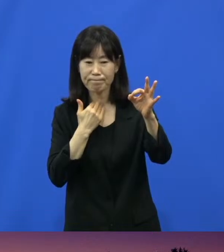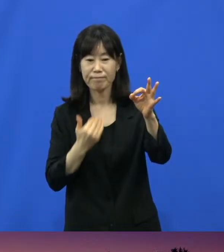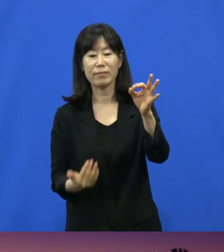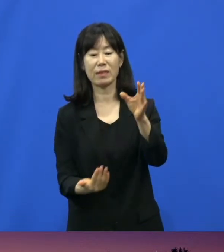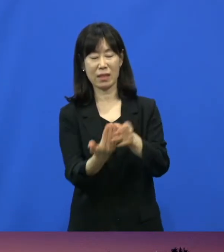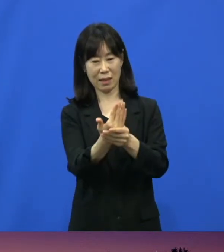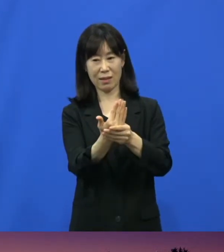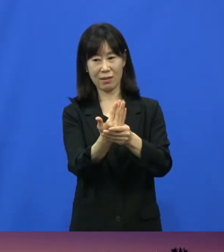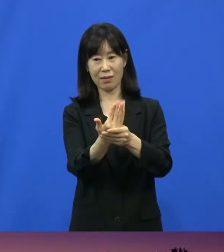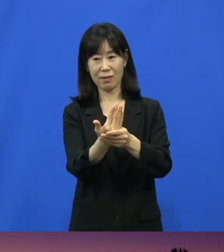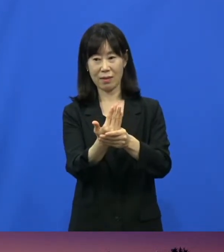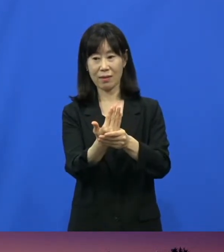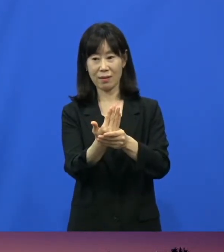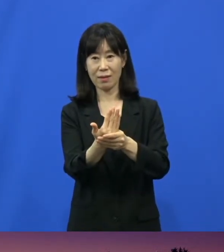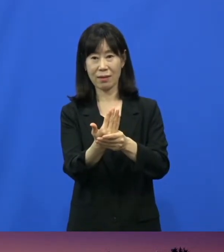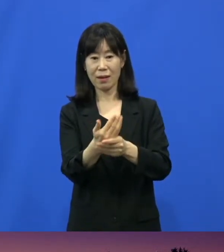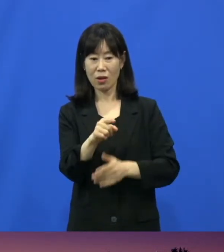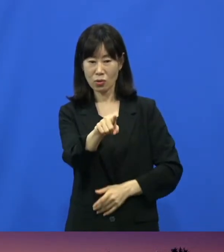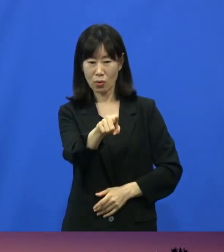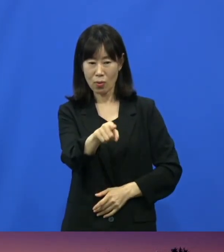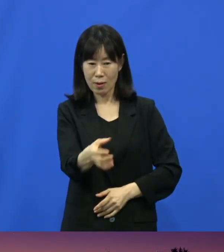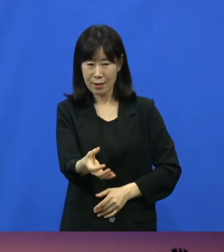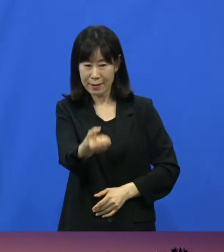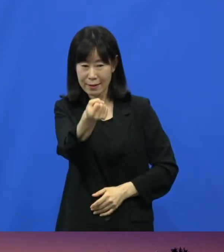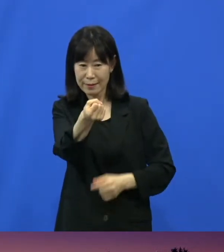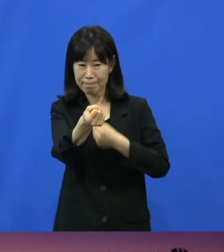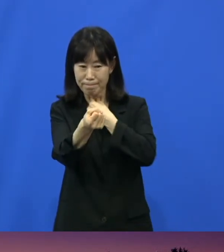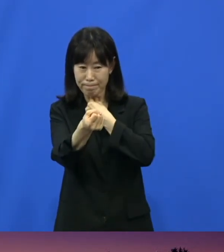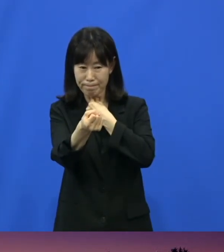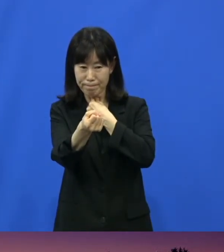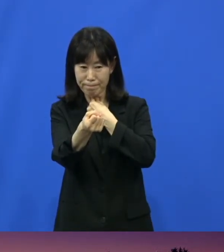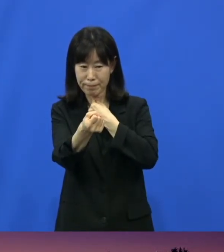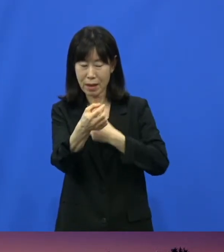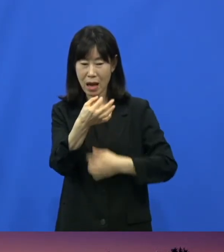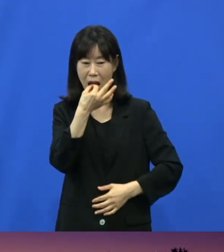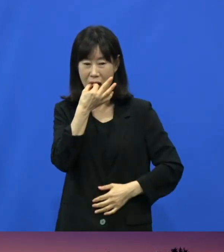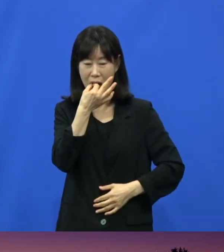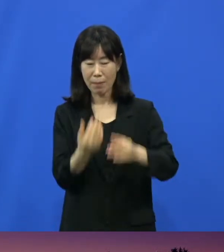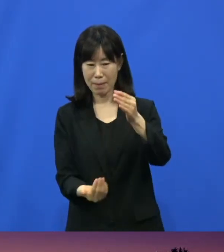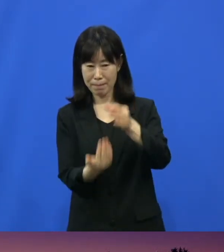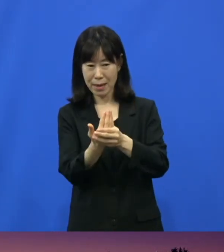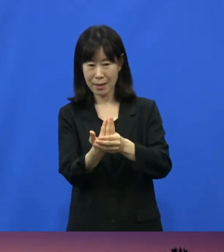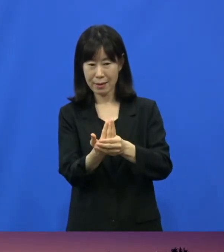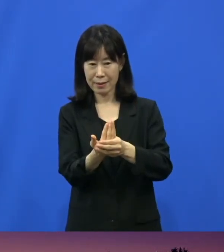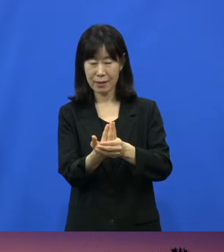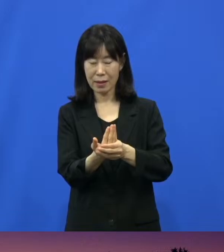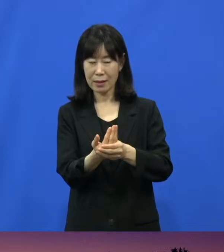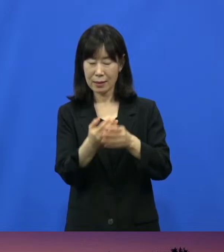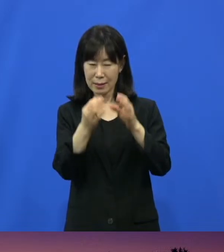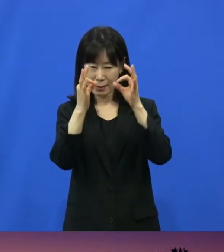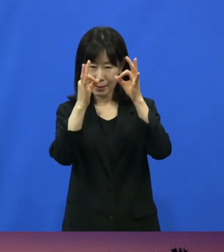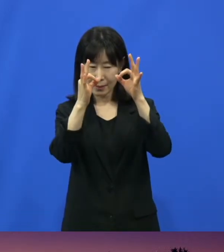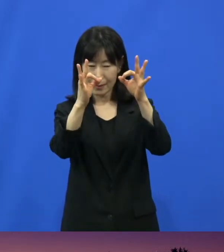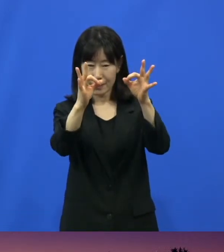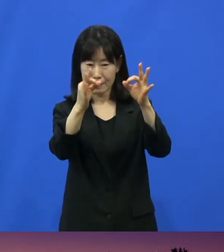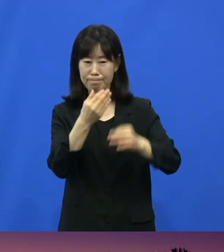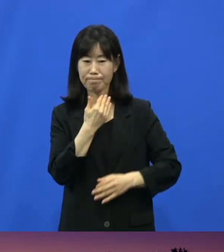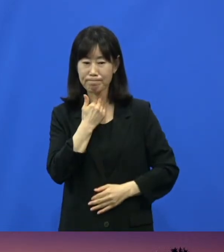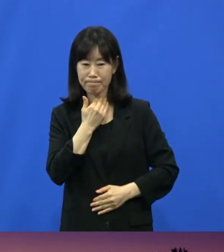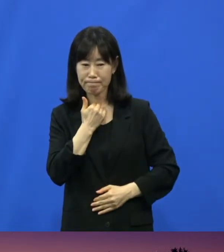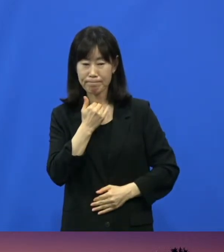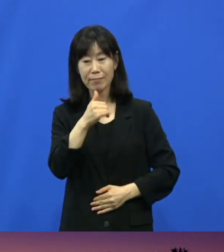자기의 것으로 삼으려고 하는 욕망이 우리 안에 있어요. 왕직도 하고. 눈을 감는